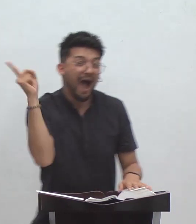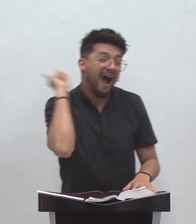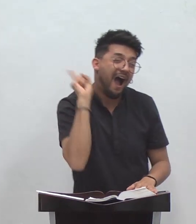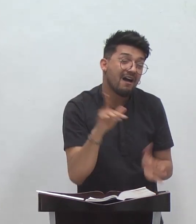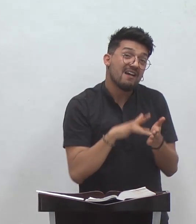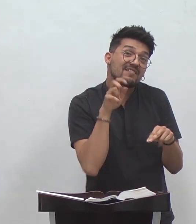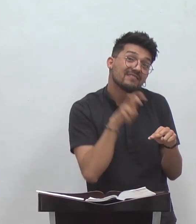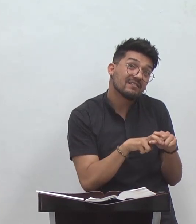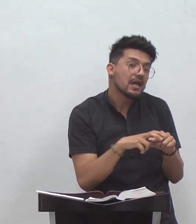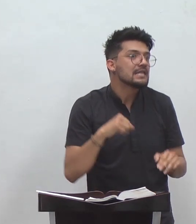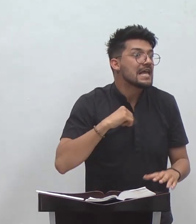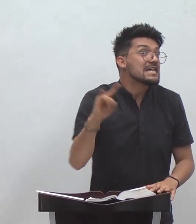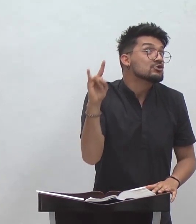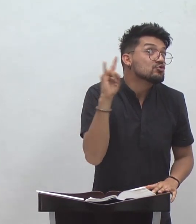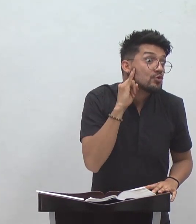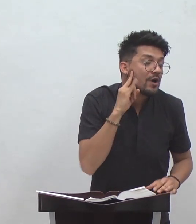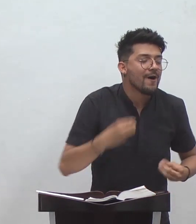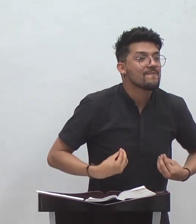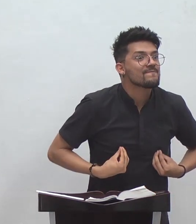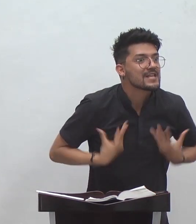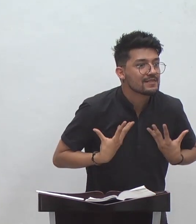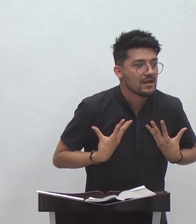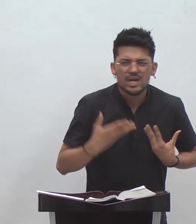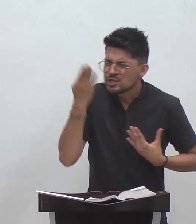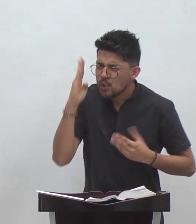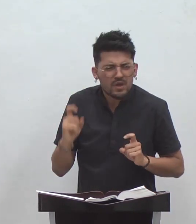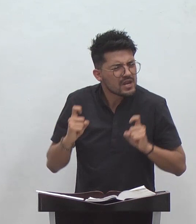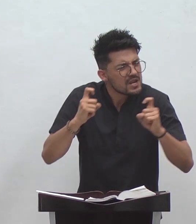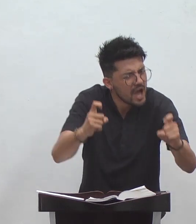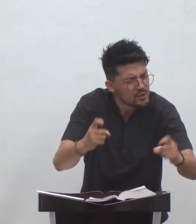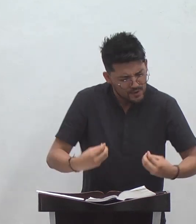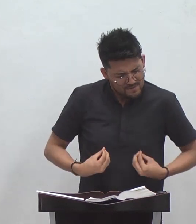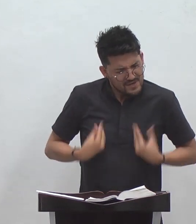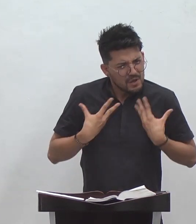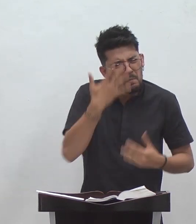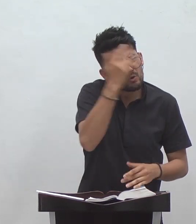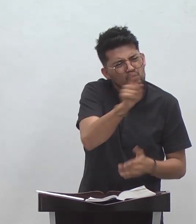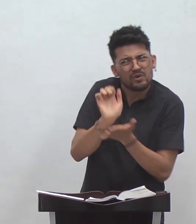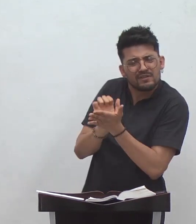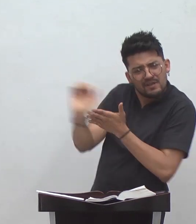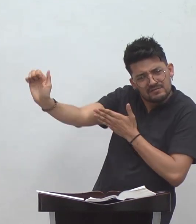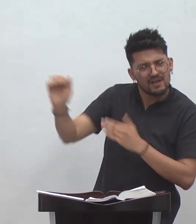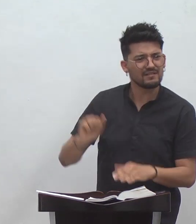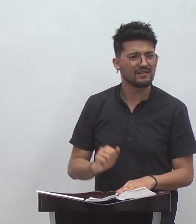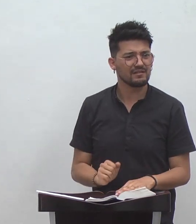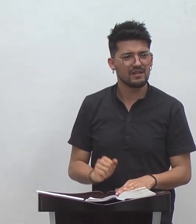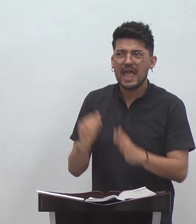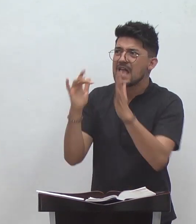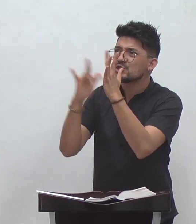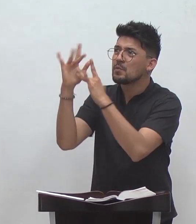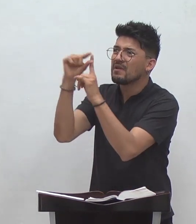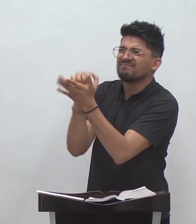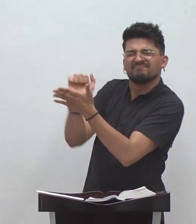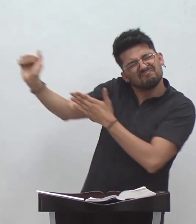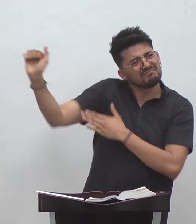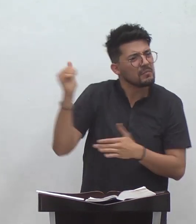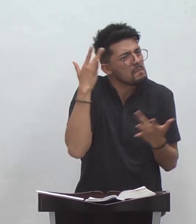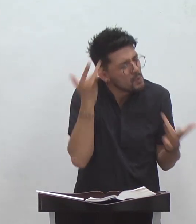Hoy escuche la voz de Jesús y sea testigo y tenga la vida del Hijo. Él le regala vida porque rechazamos su voz.